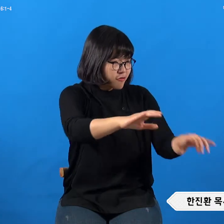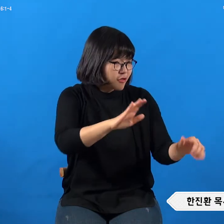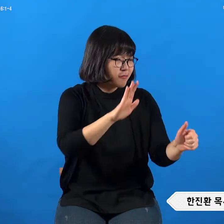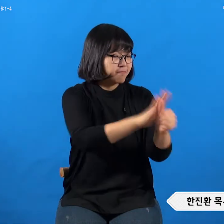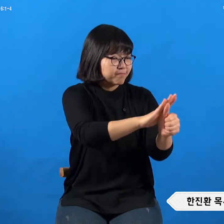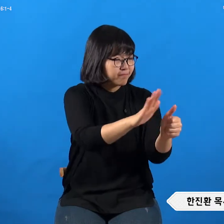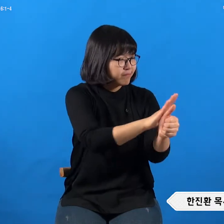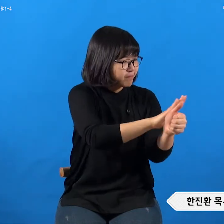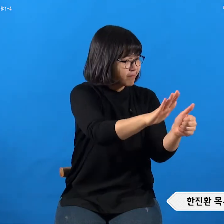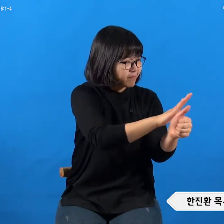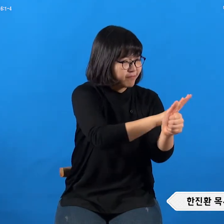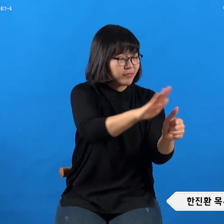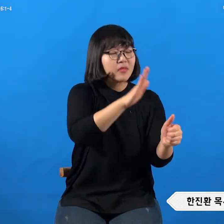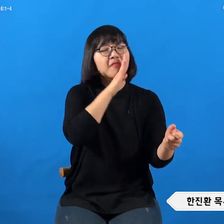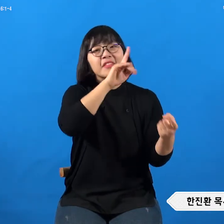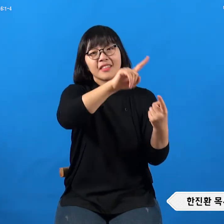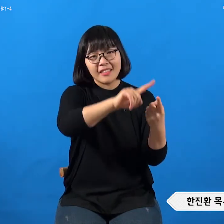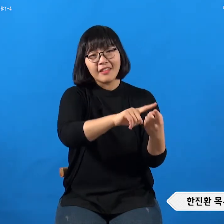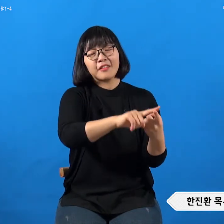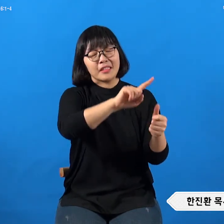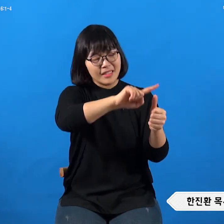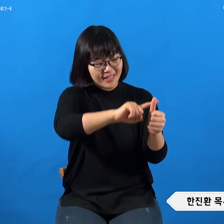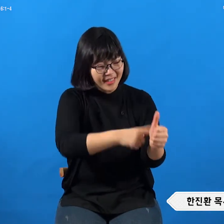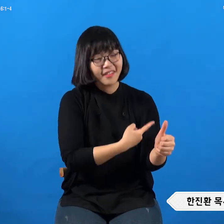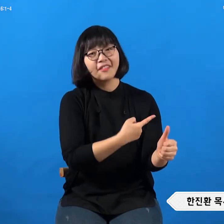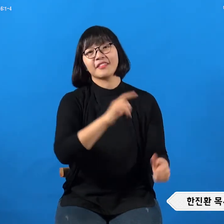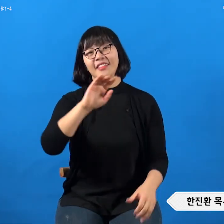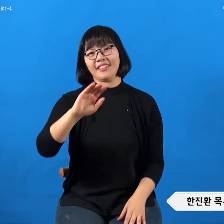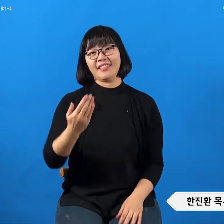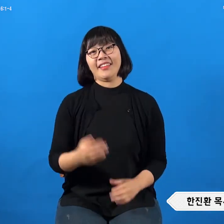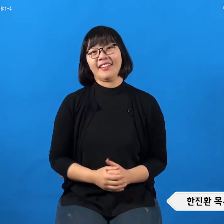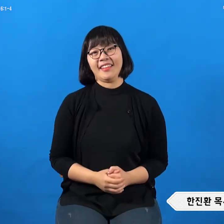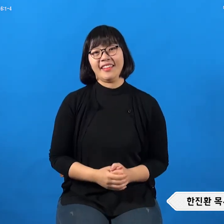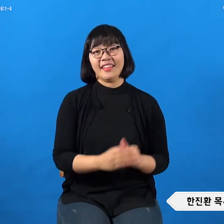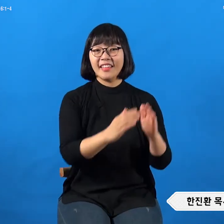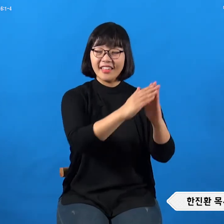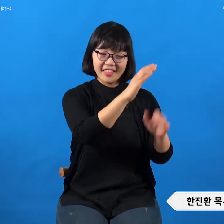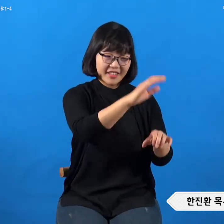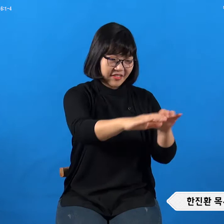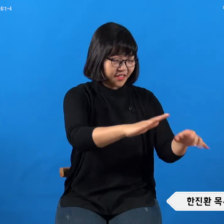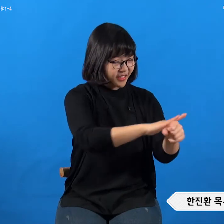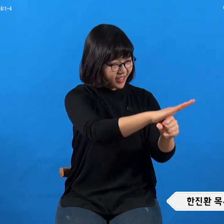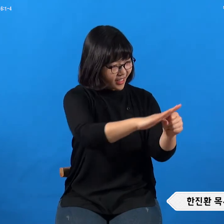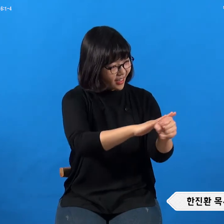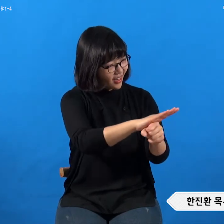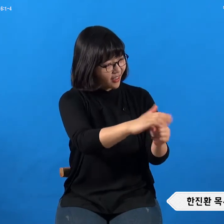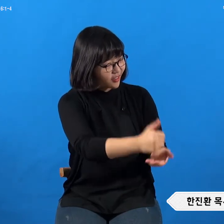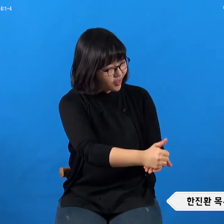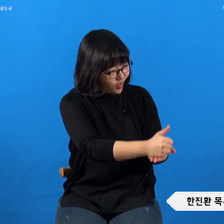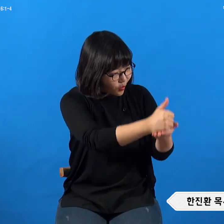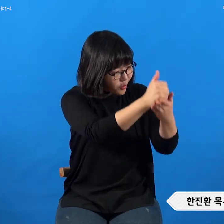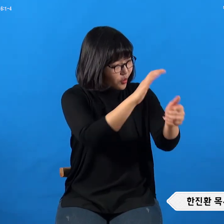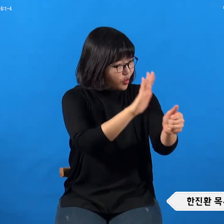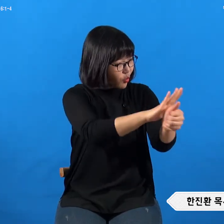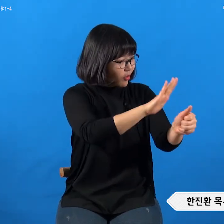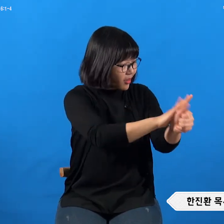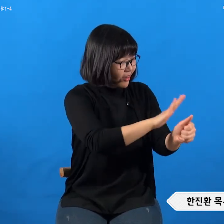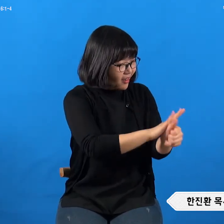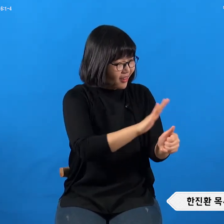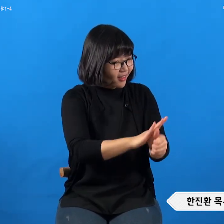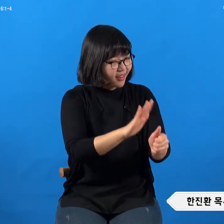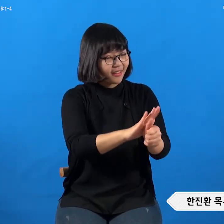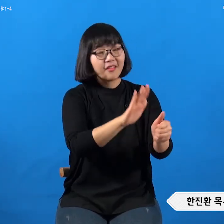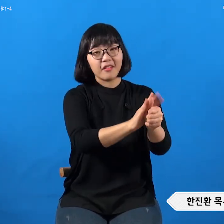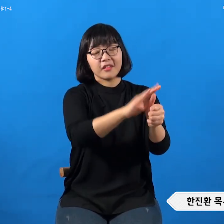1이라도 안다면 우리도 이웃을 사랑하고 이웃을 섬기고 또 그들을 위해서 연보하지 않을 수가